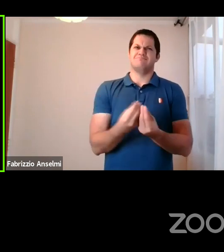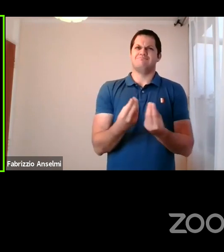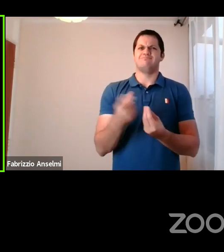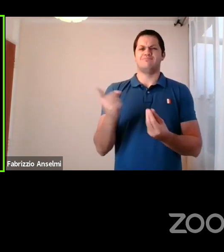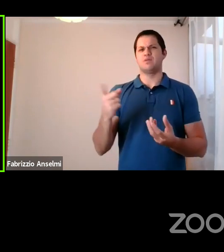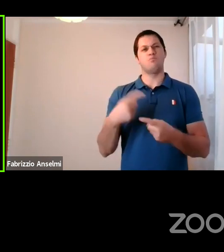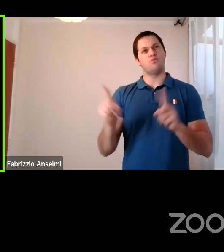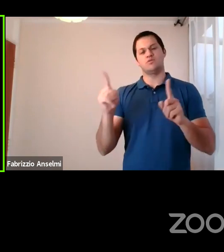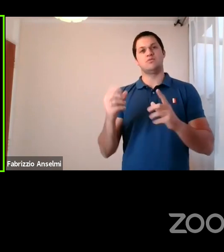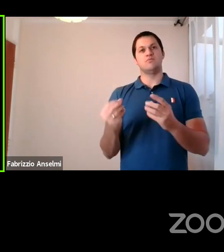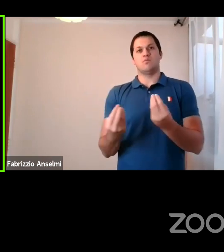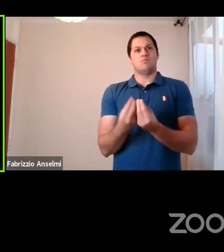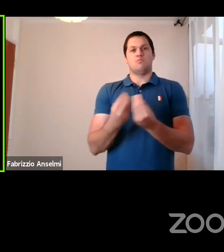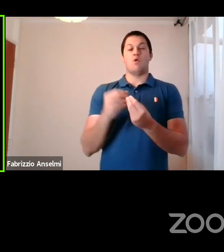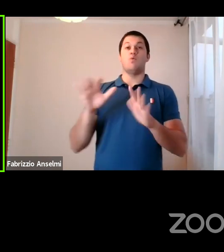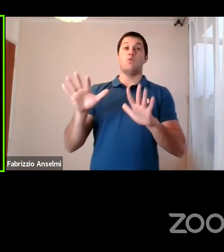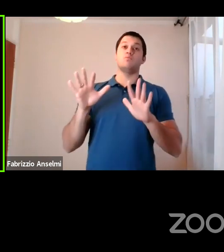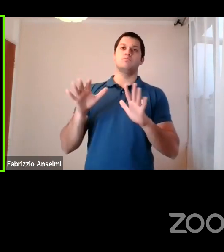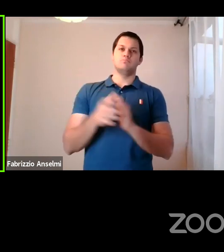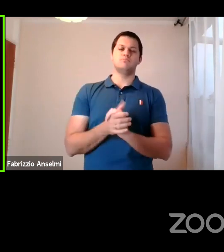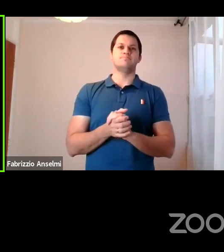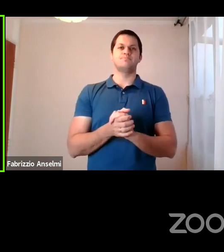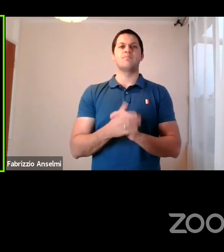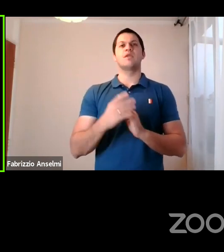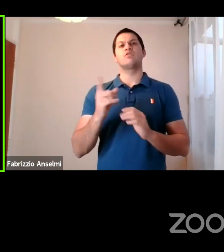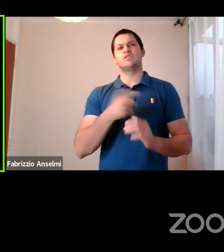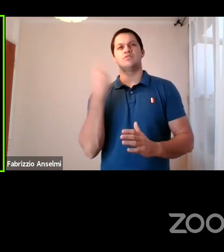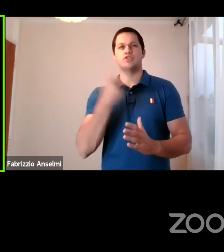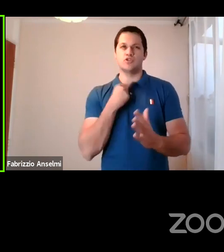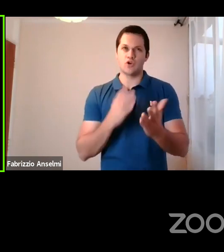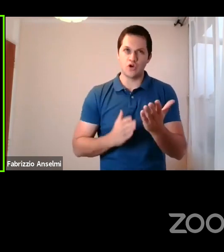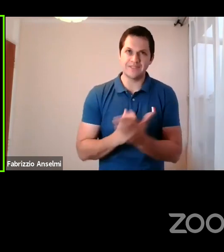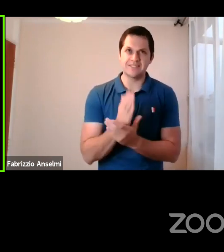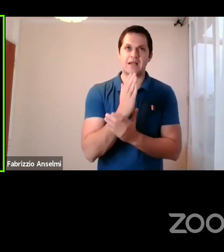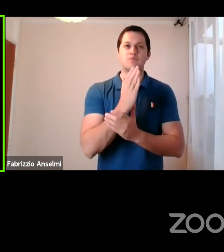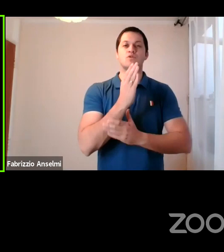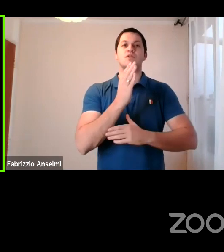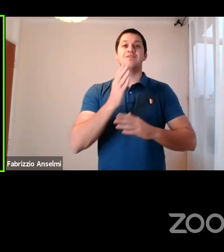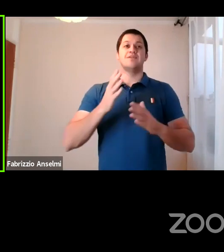otros. Entonces, partimos en una carrera que tiene importante